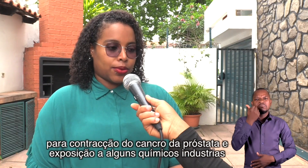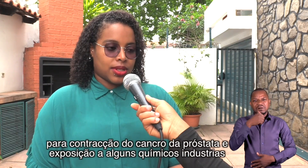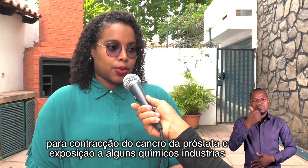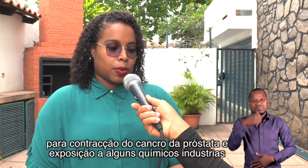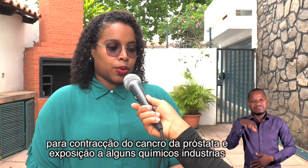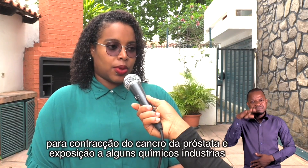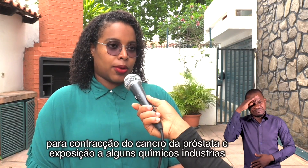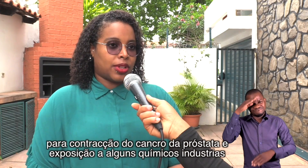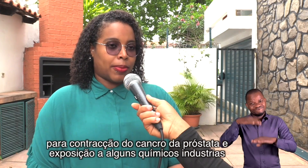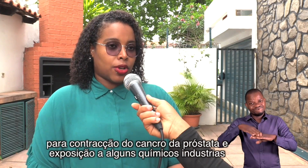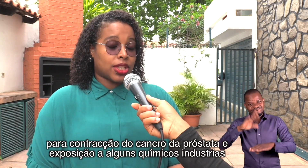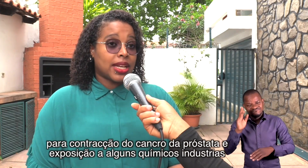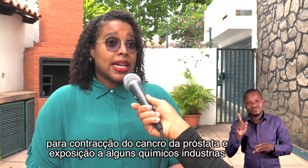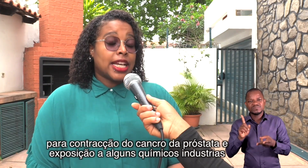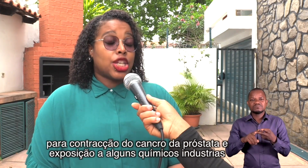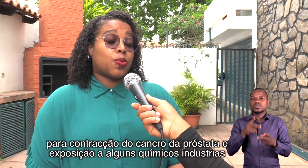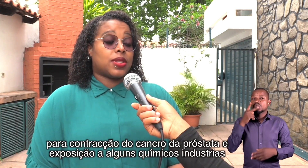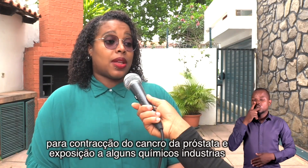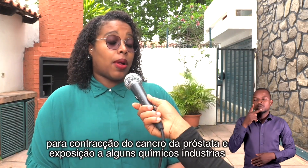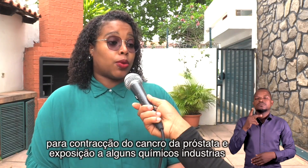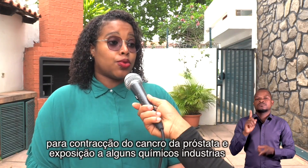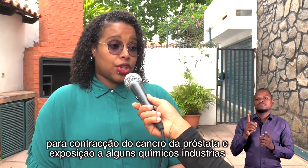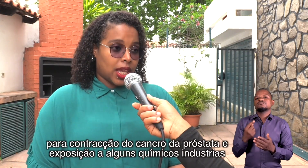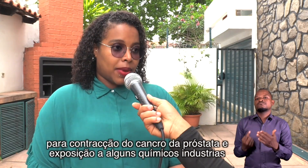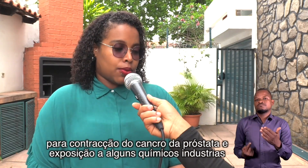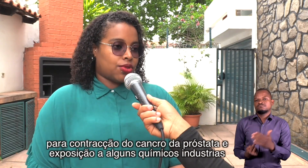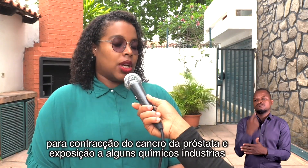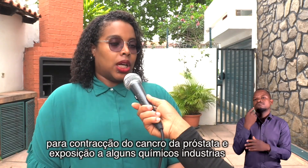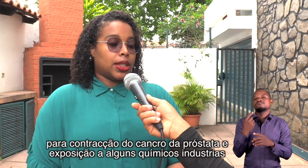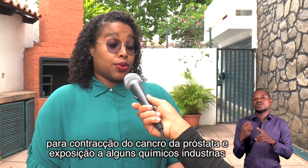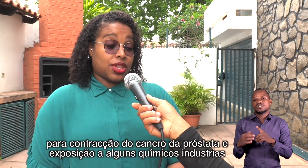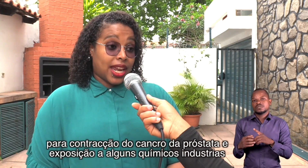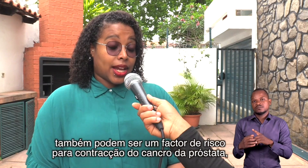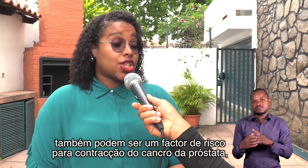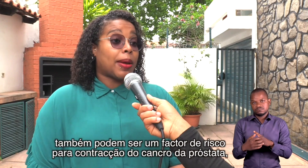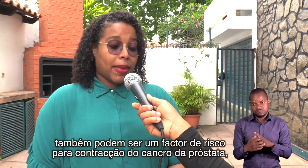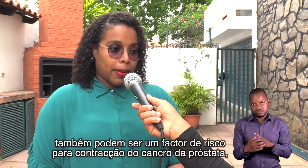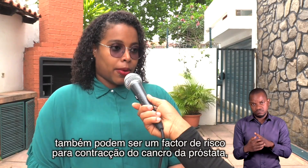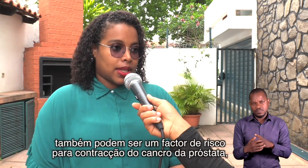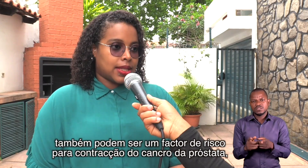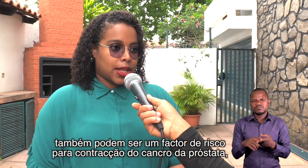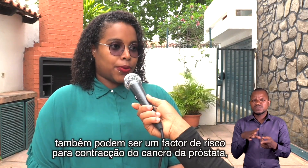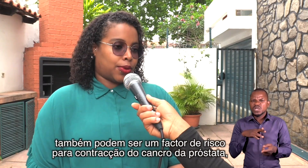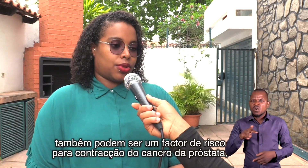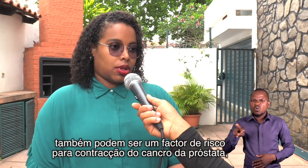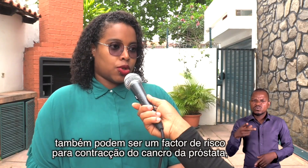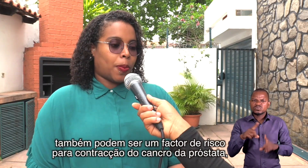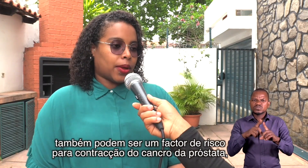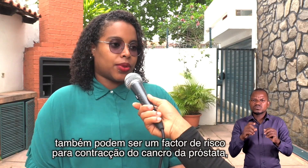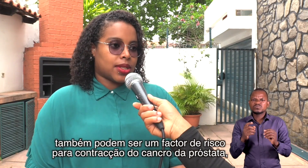contração do cancro da próstata, e exposição a alguns químicos industriais também podem ser um fator de risco para a contração